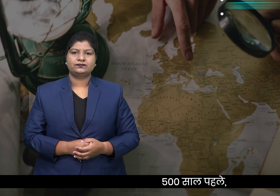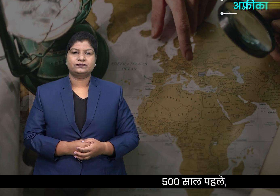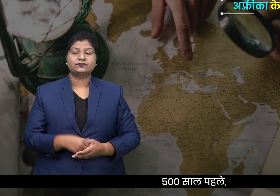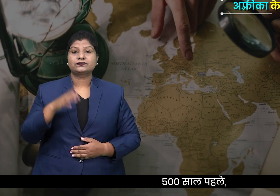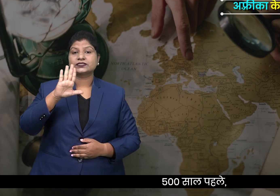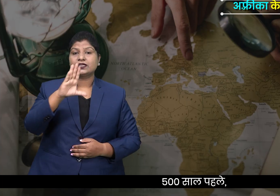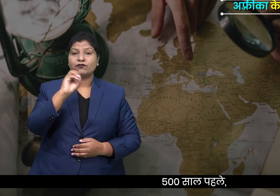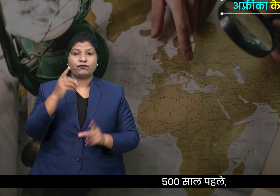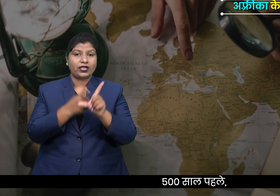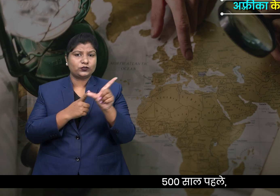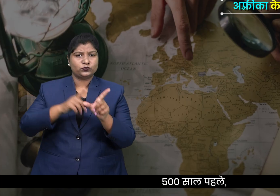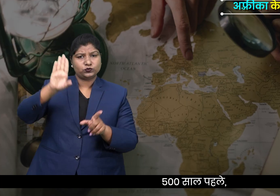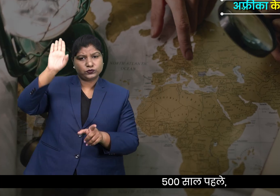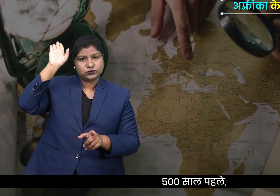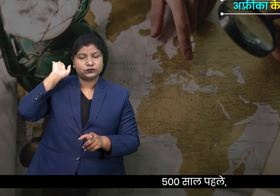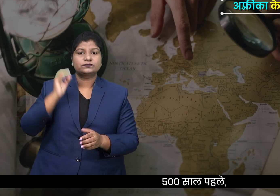पाँच सौ साल पहले